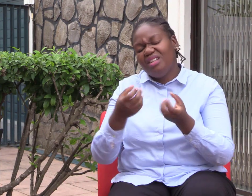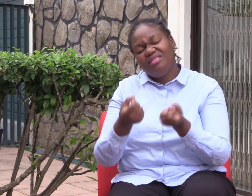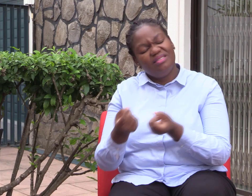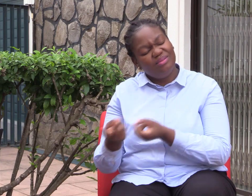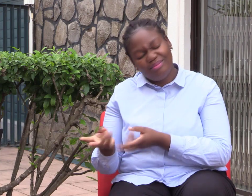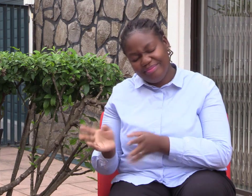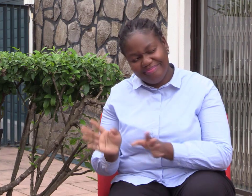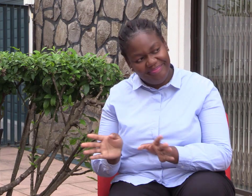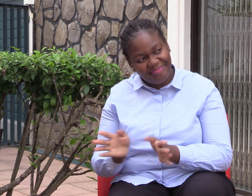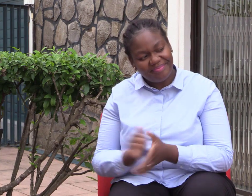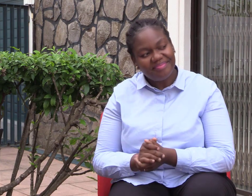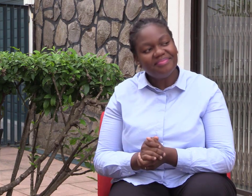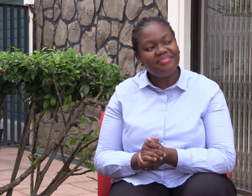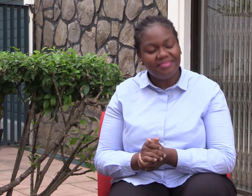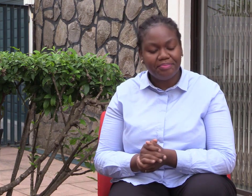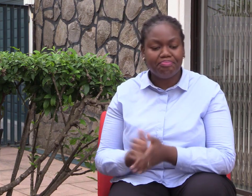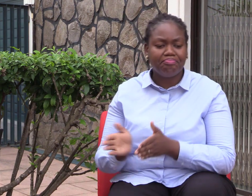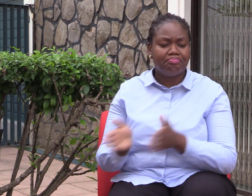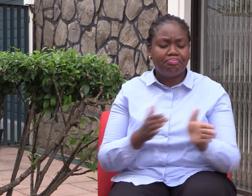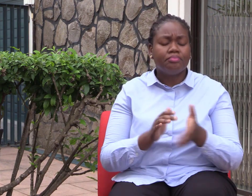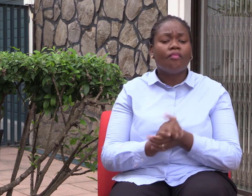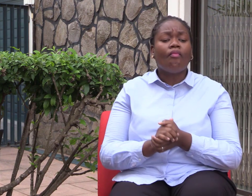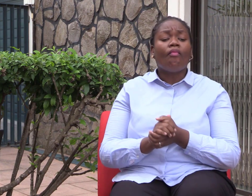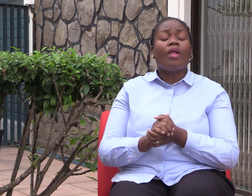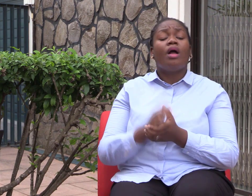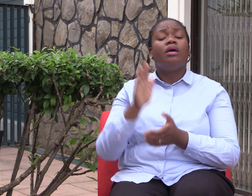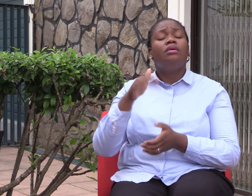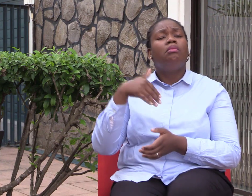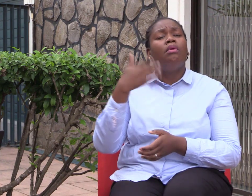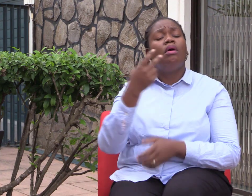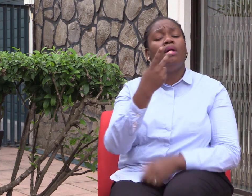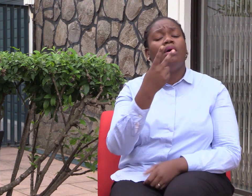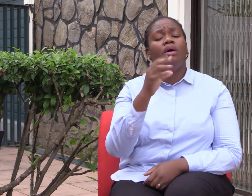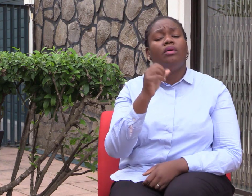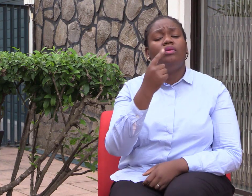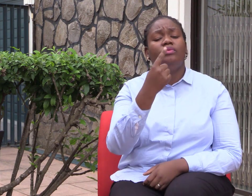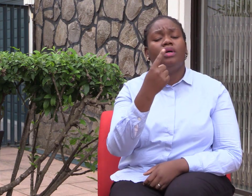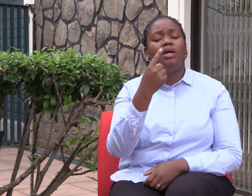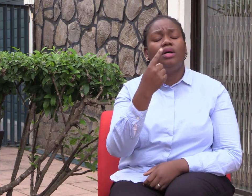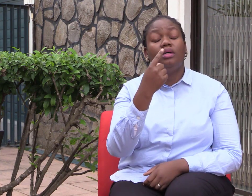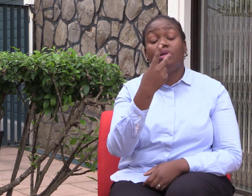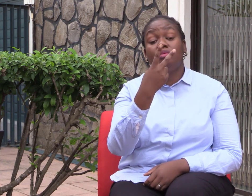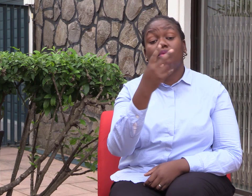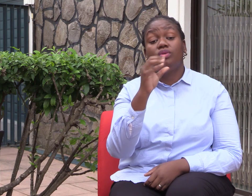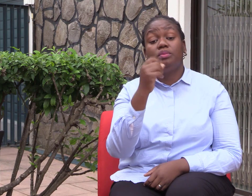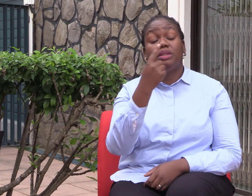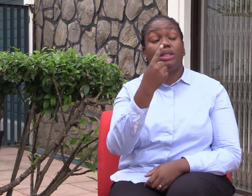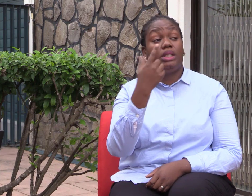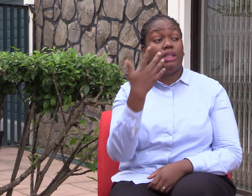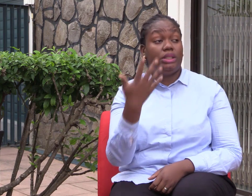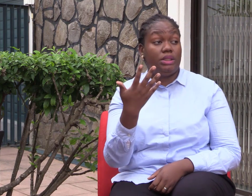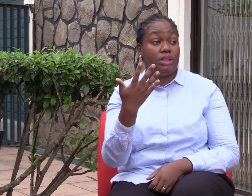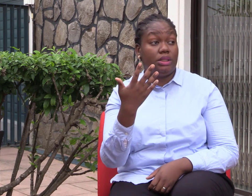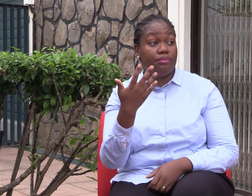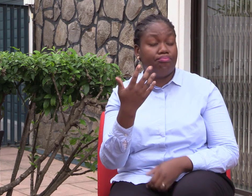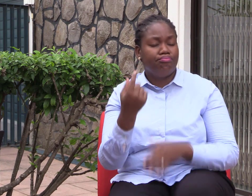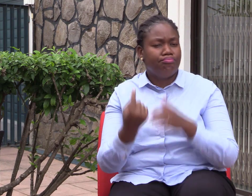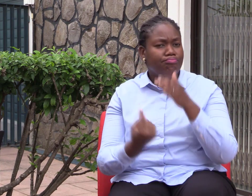Eu devia estar lá a escrever a minha tese, não consegui fazer. E em